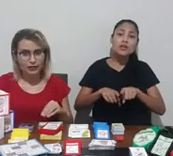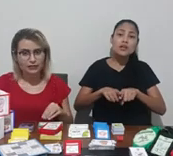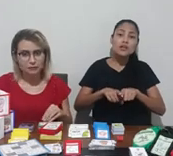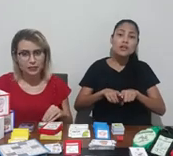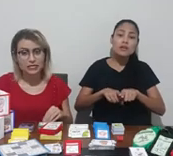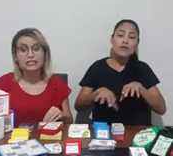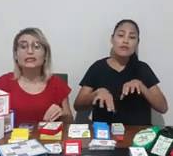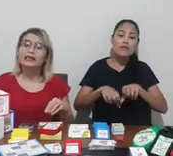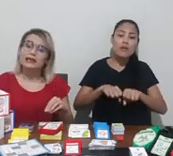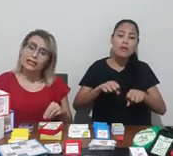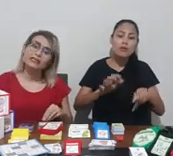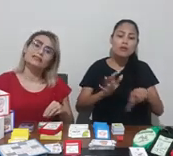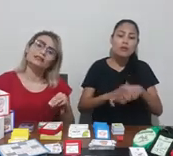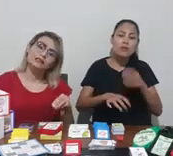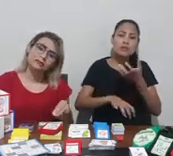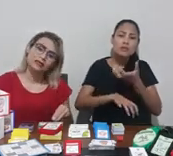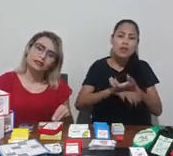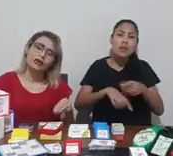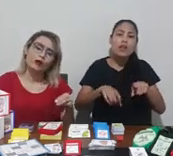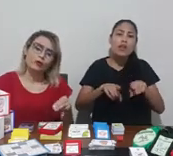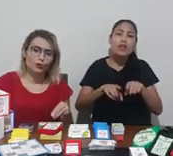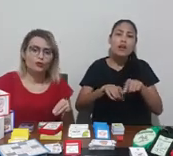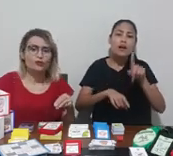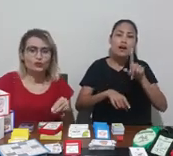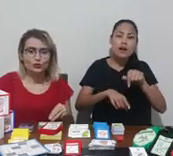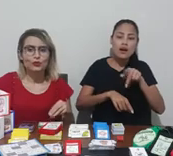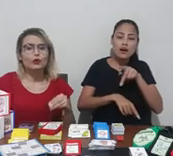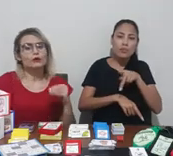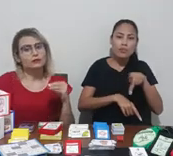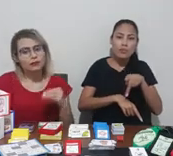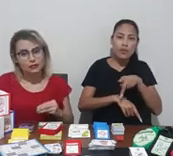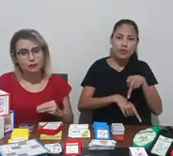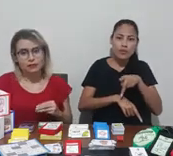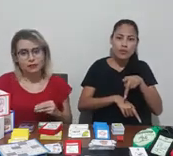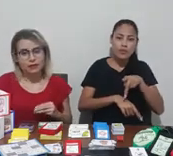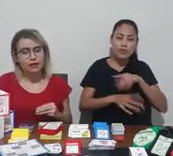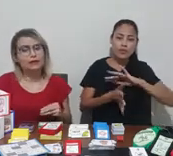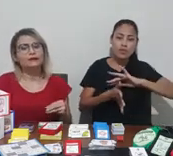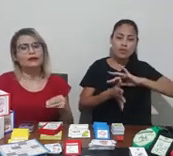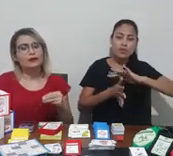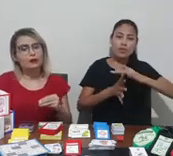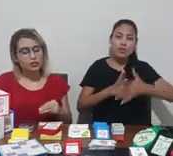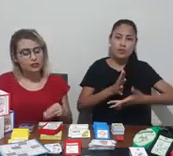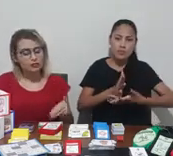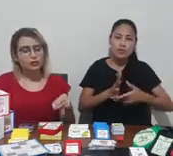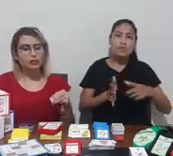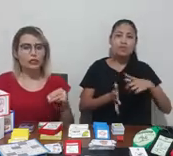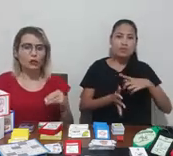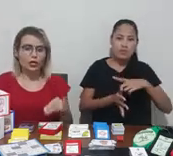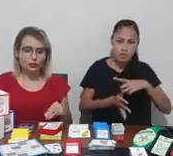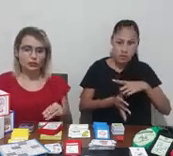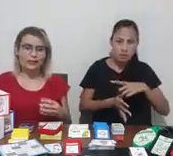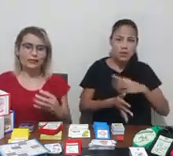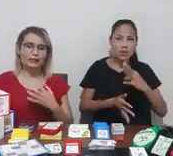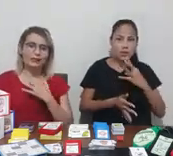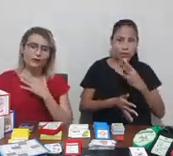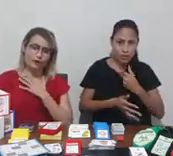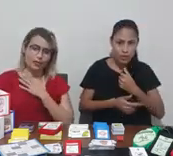naquela disciplina, ele também é um professor de Libras. Ele tem conhecimento linguístico